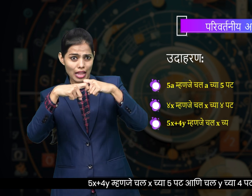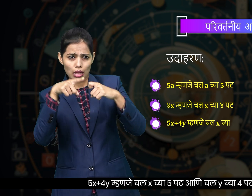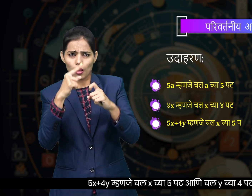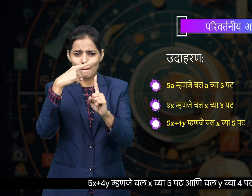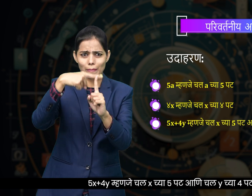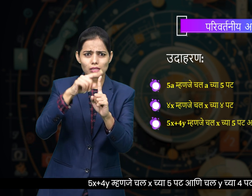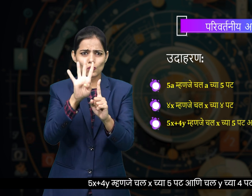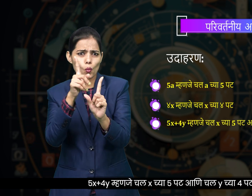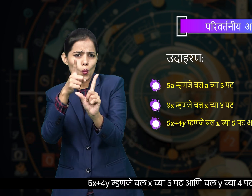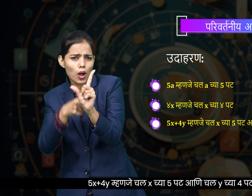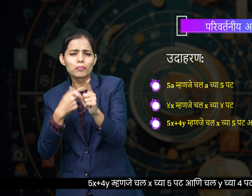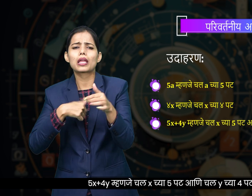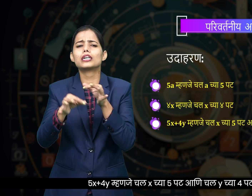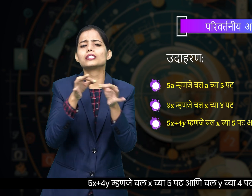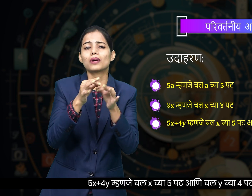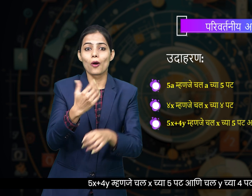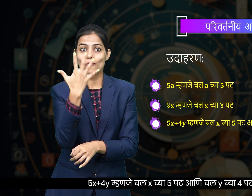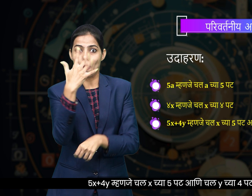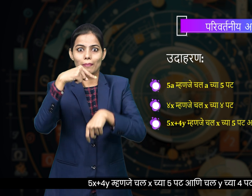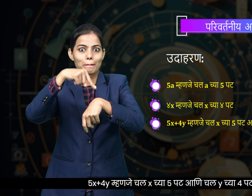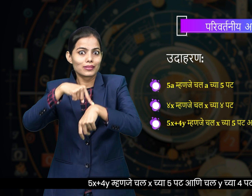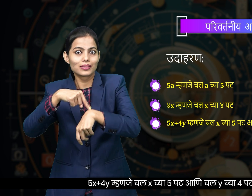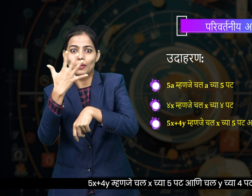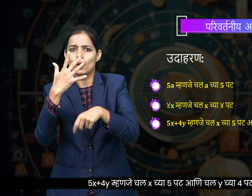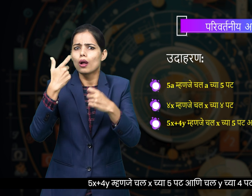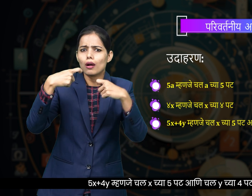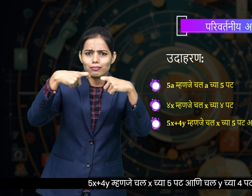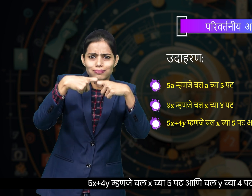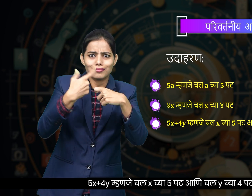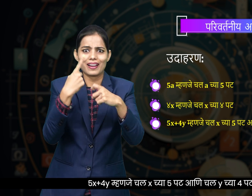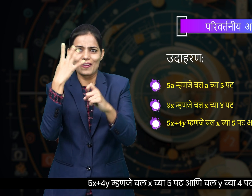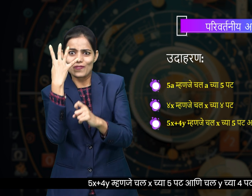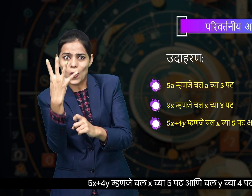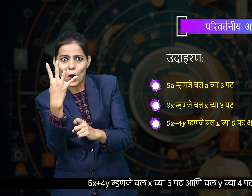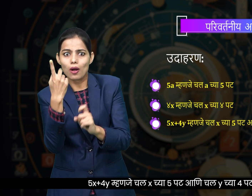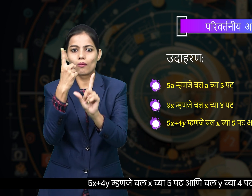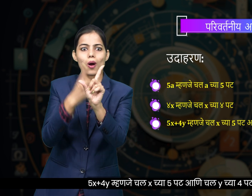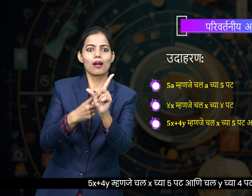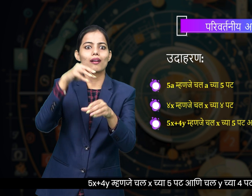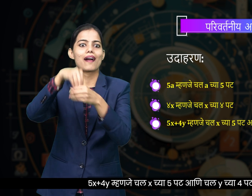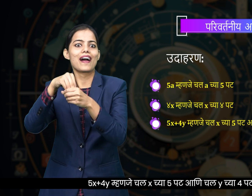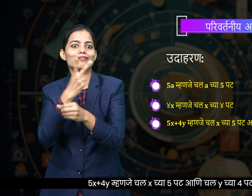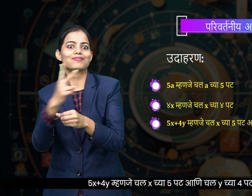5x अधिक 4y म्हणजे चल x च्या 5 पट आणि चल y च्या 4 पट.